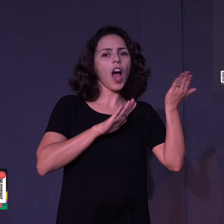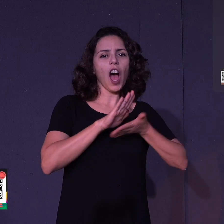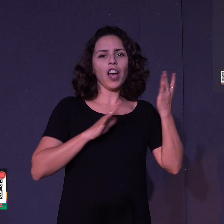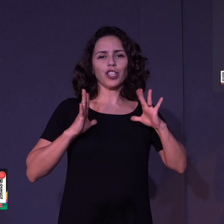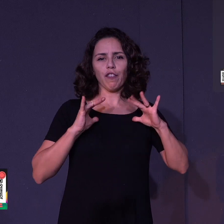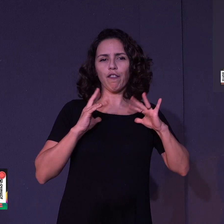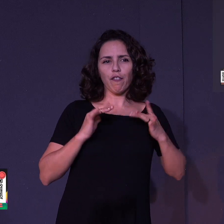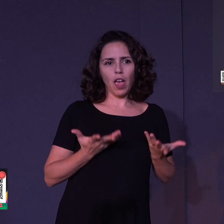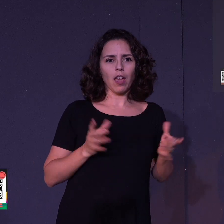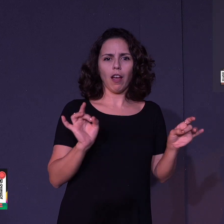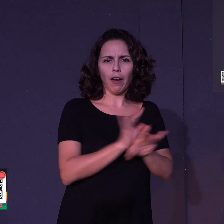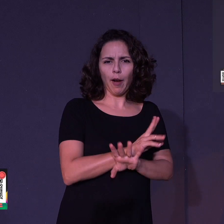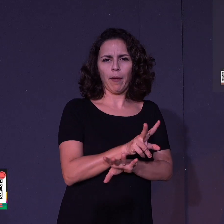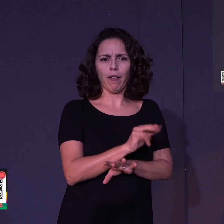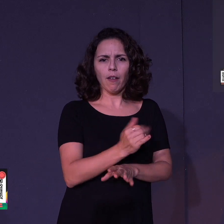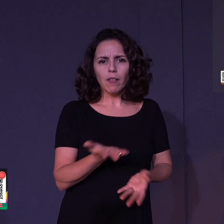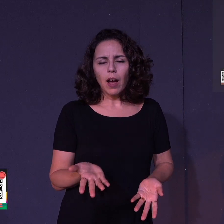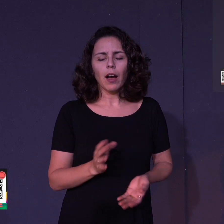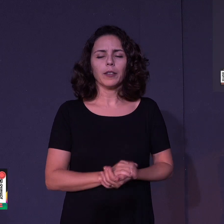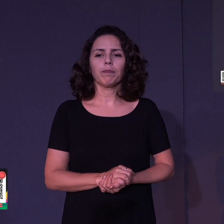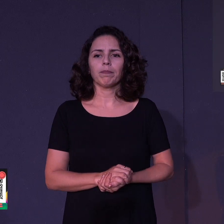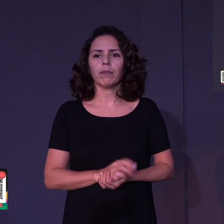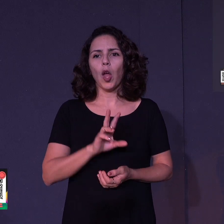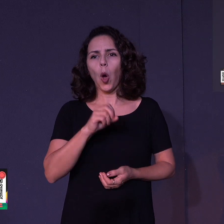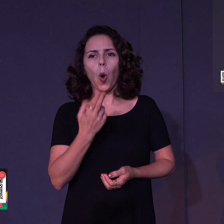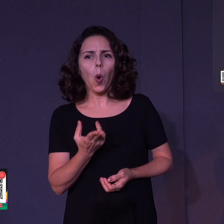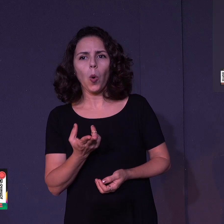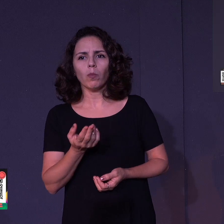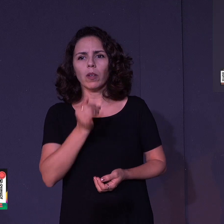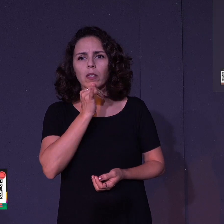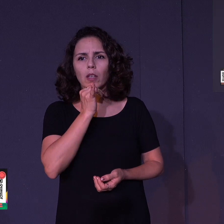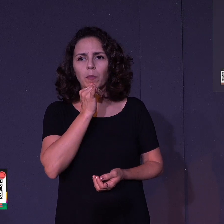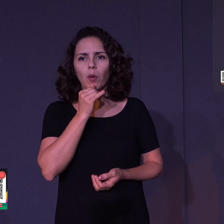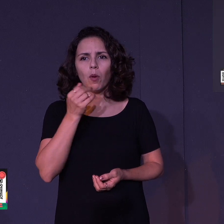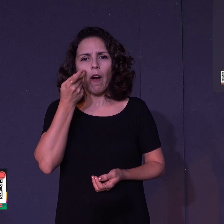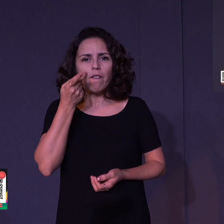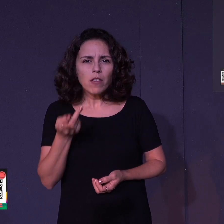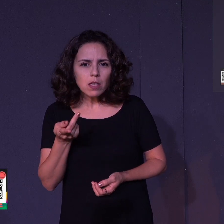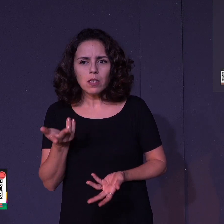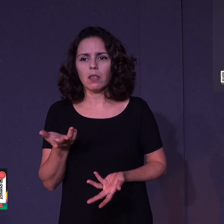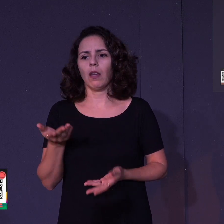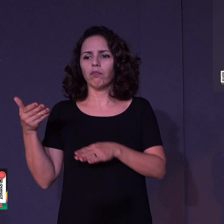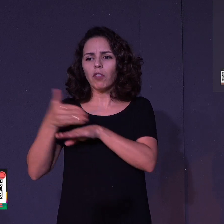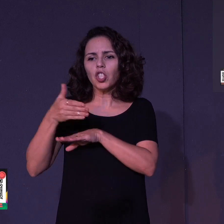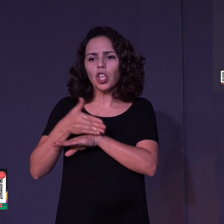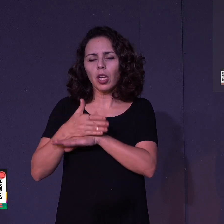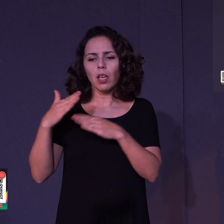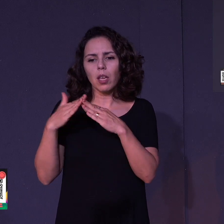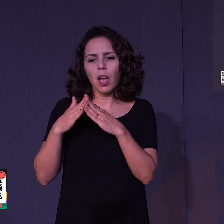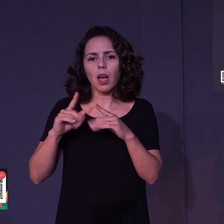uma companhia agradável está indo embora, nunca é gostoso, nunca é bom. Nos faz pensar que aquele fim não é